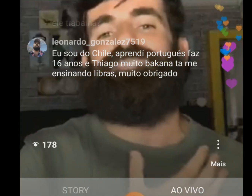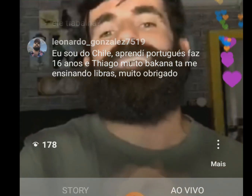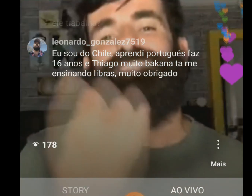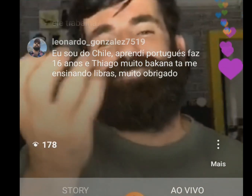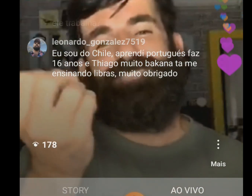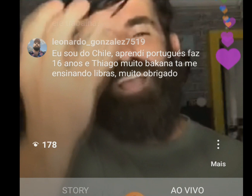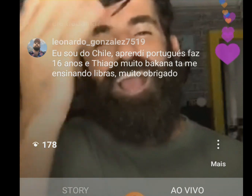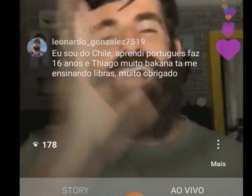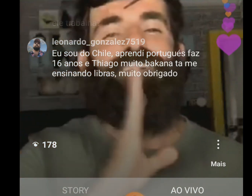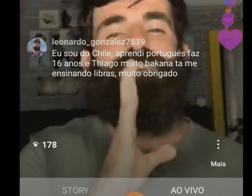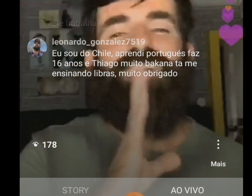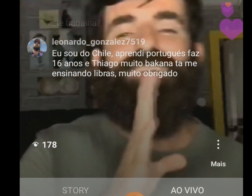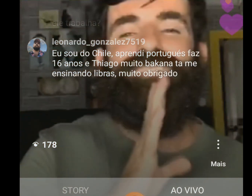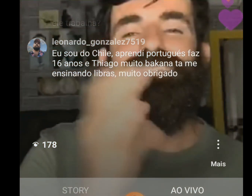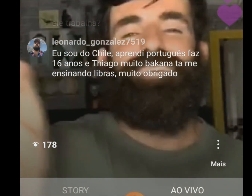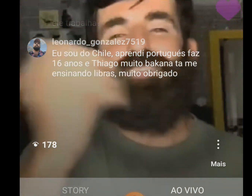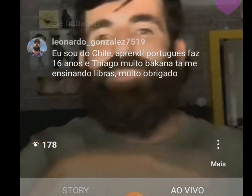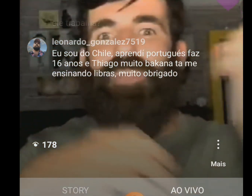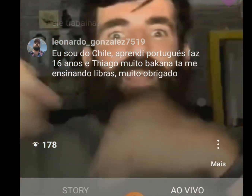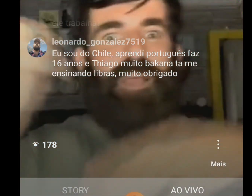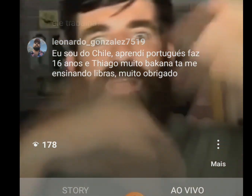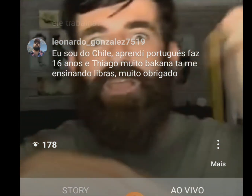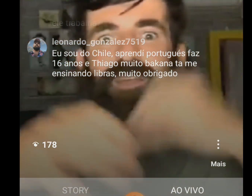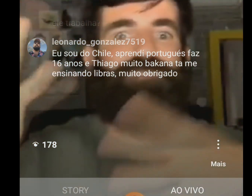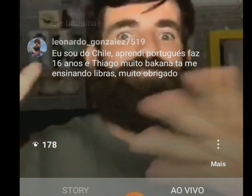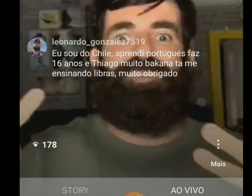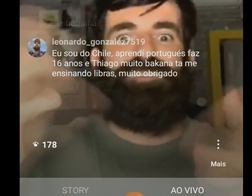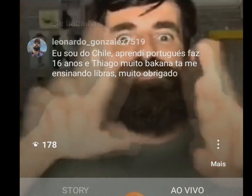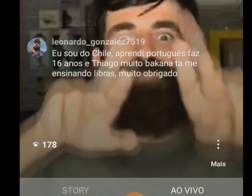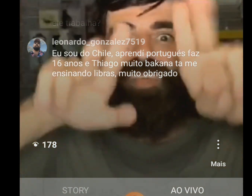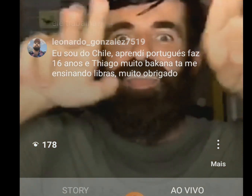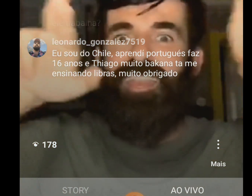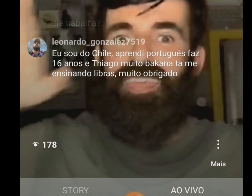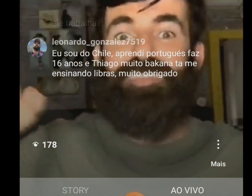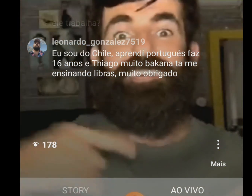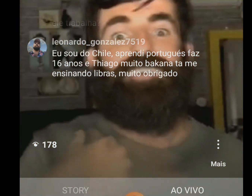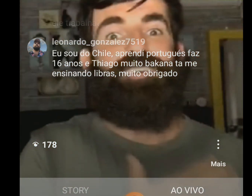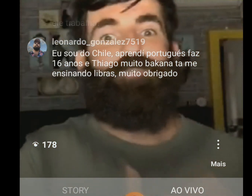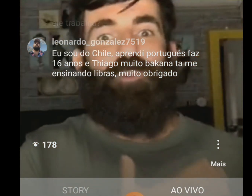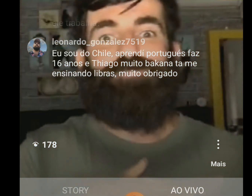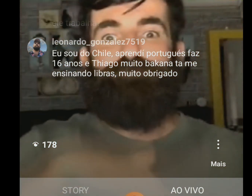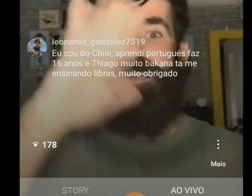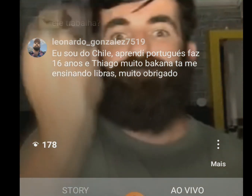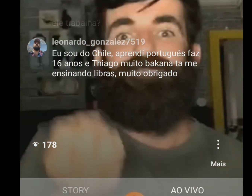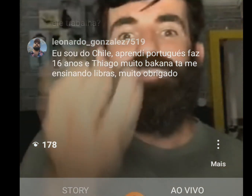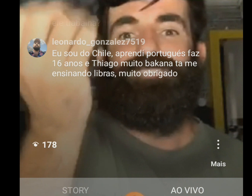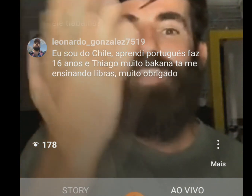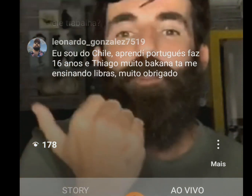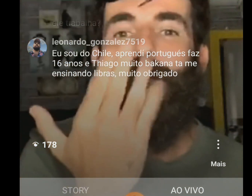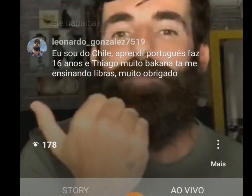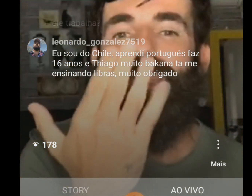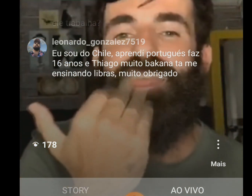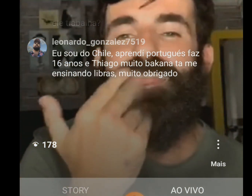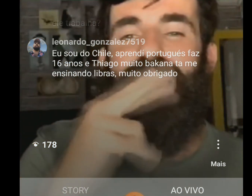Eu gosto de viajar. Eu gosto de experimentar as comidas diversas.